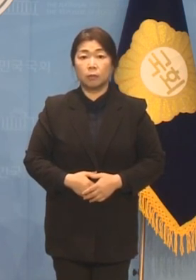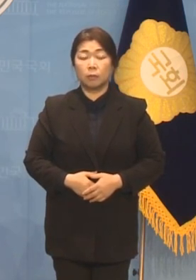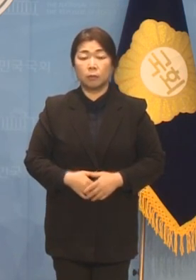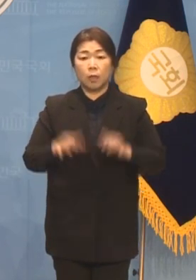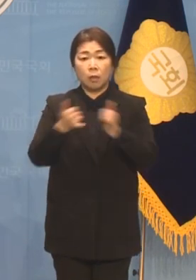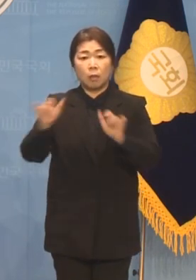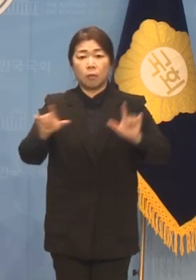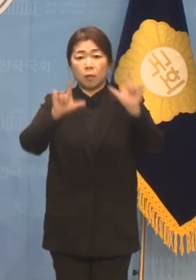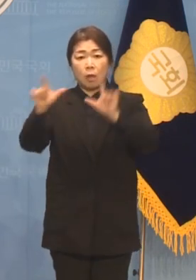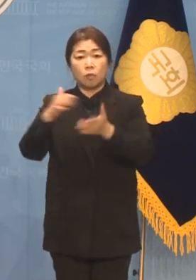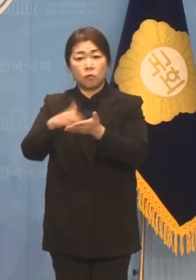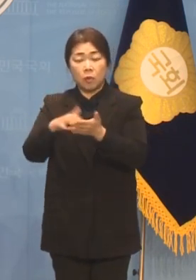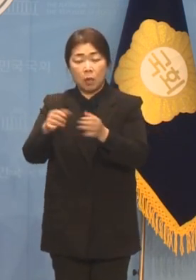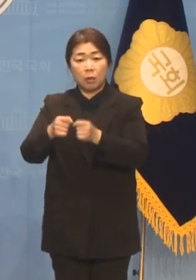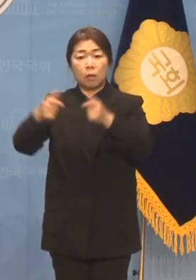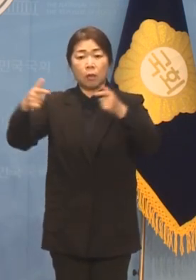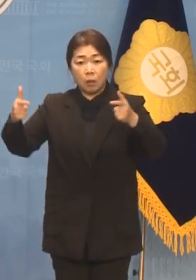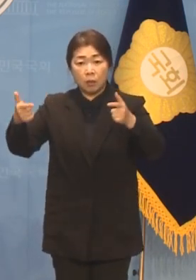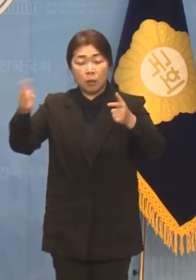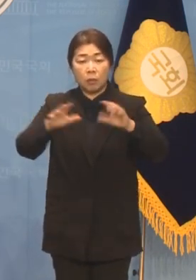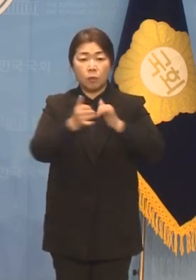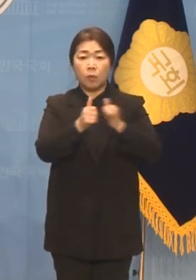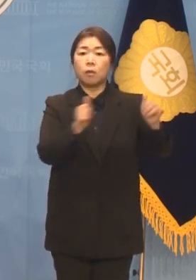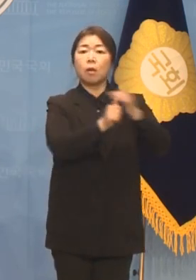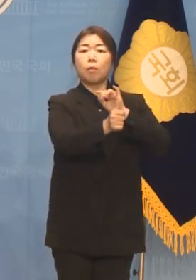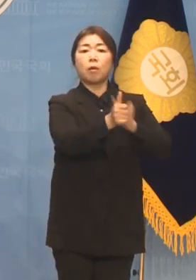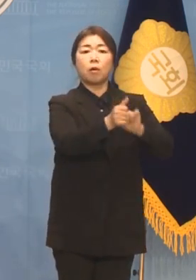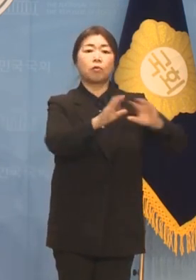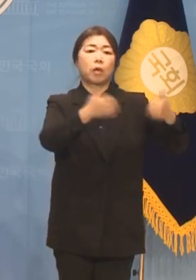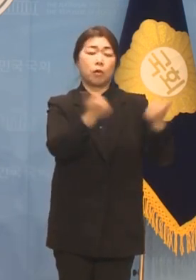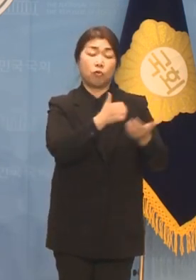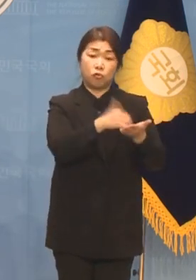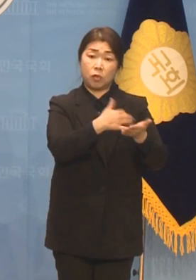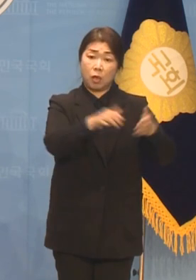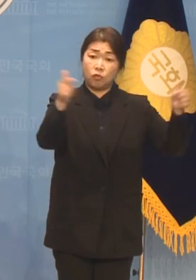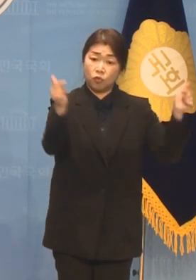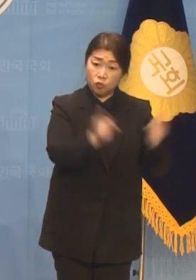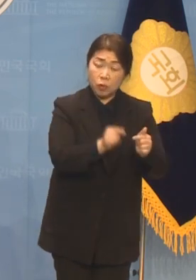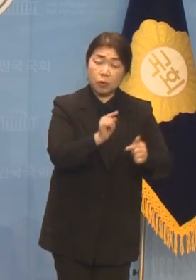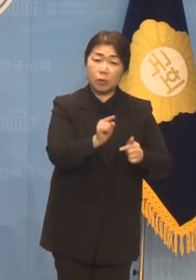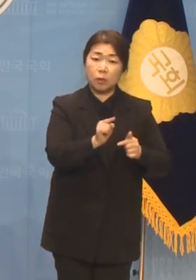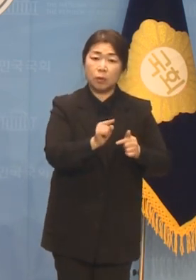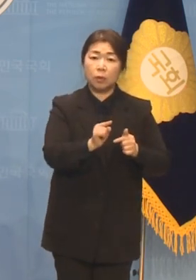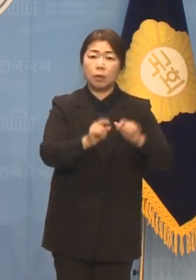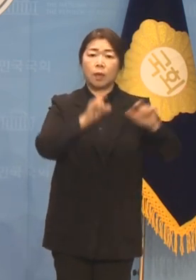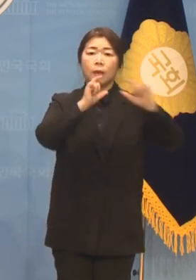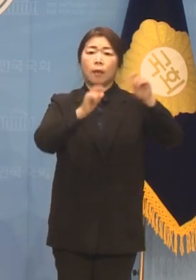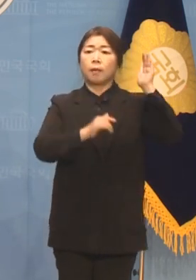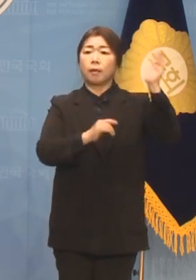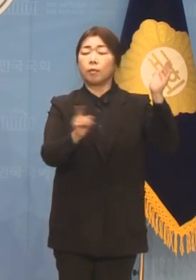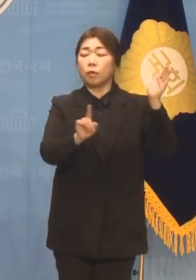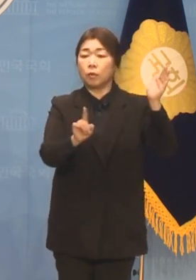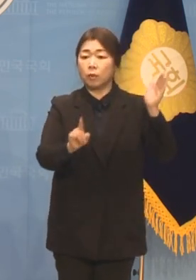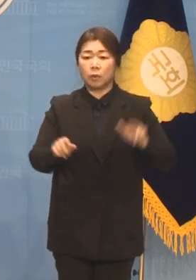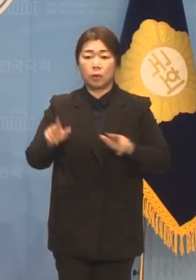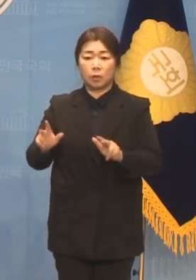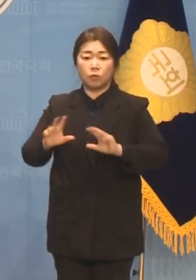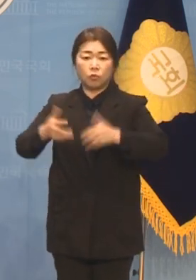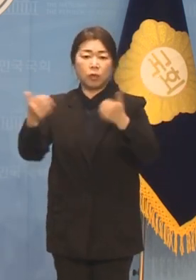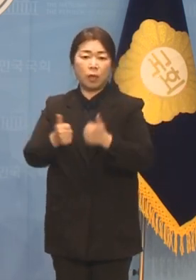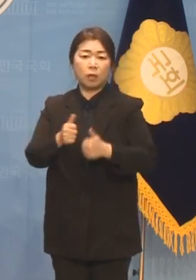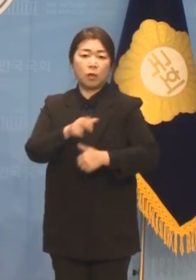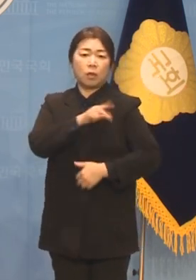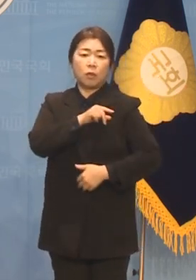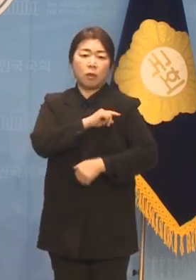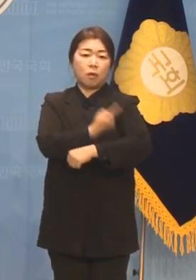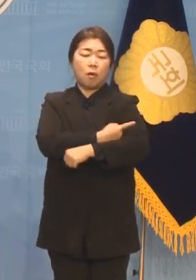인구는 계속 늘고 있는데 국민을 대표하는 의원수를 더 줄이자는 악선동은 남아있는 의원들의 기득권을